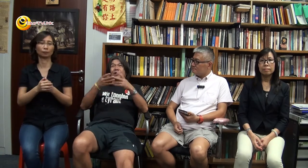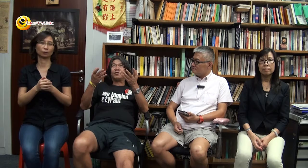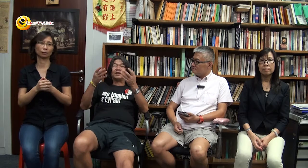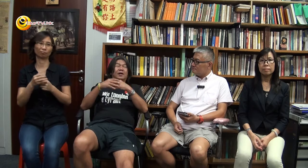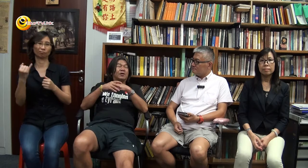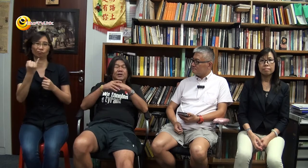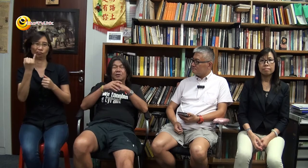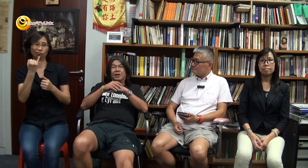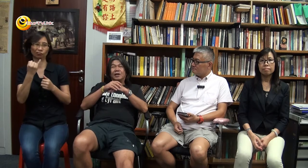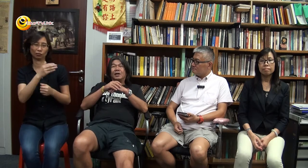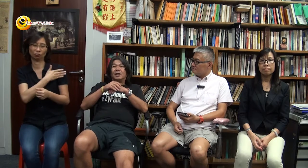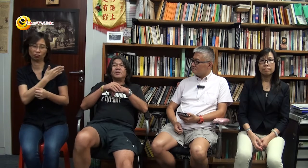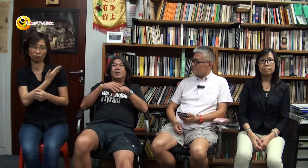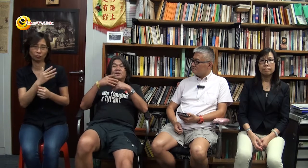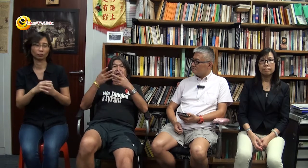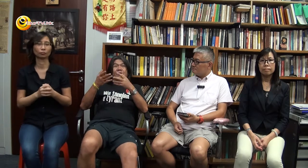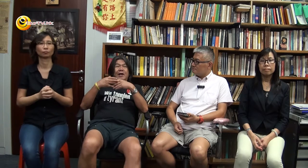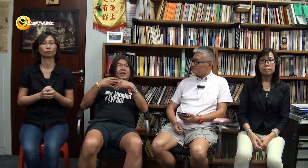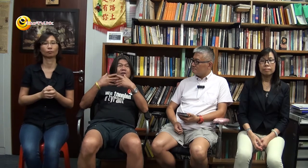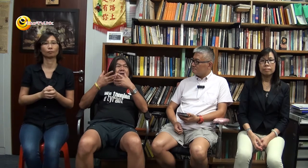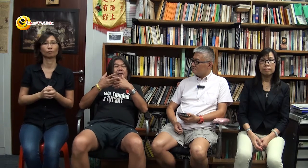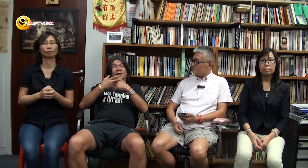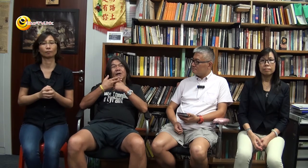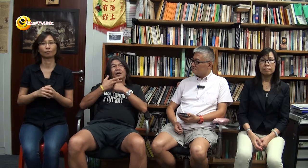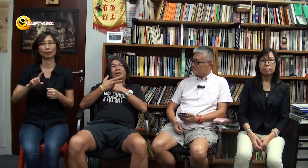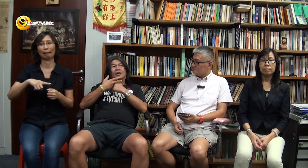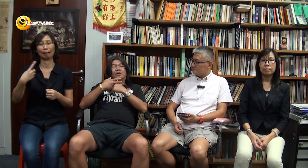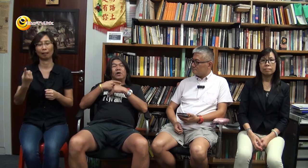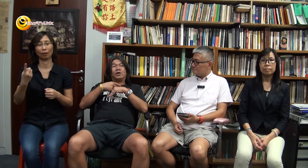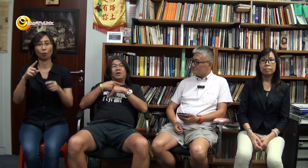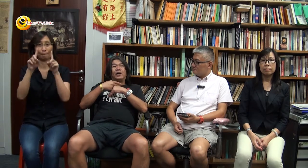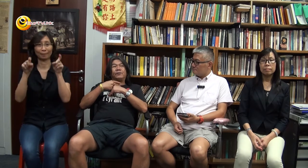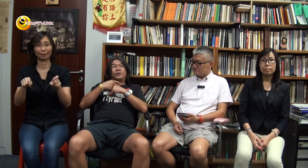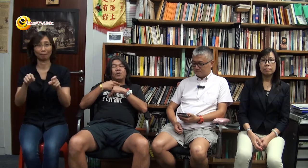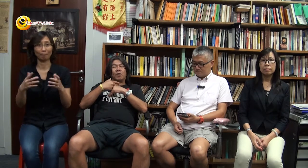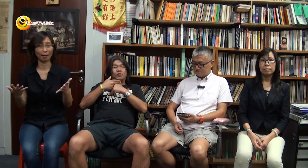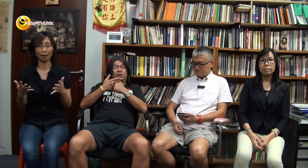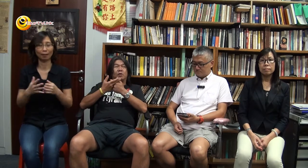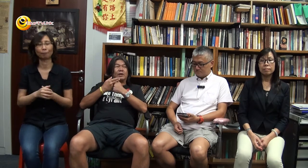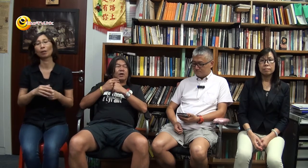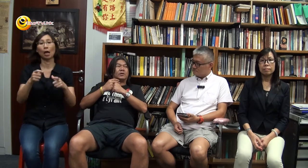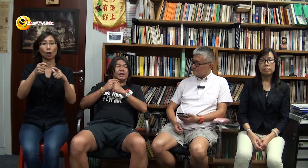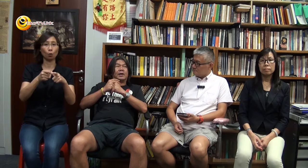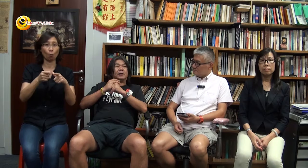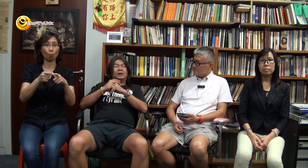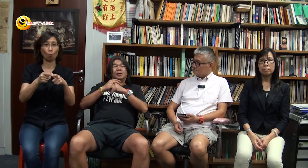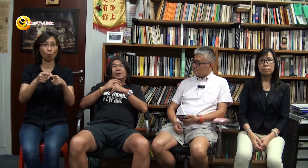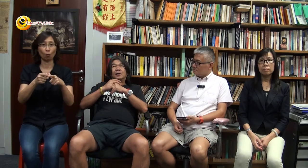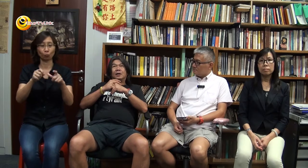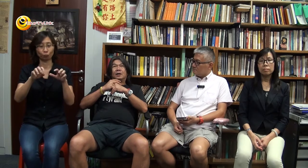睇佢受分啊，嗰樣嘢都係。咁而家又反映另一個問題，就係話，如果佢要喺公務員嗰度揾個人出嚟